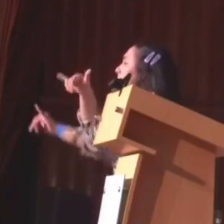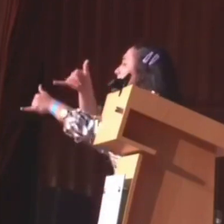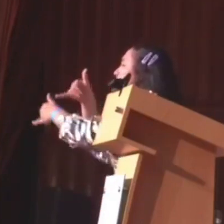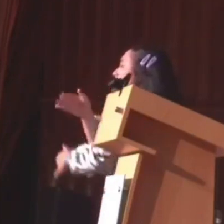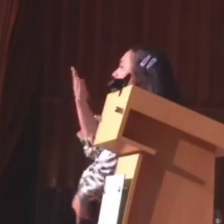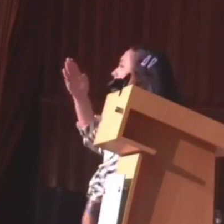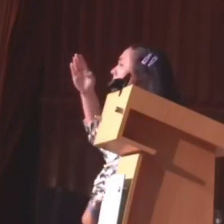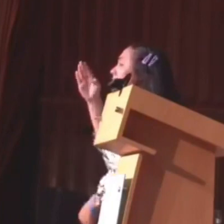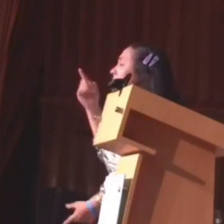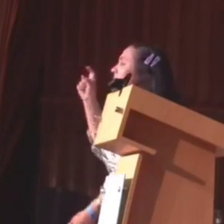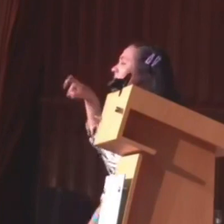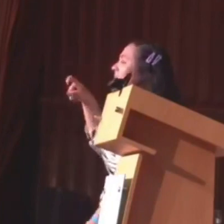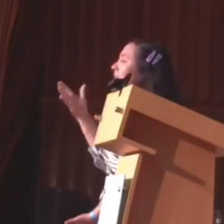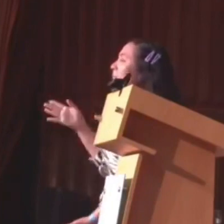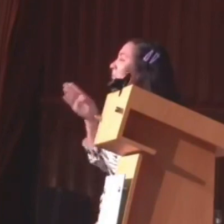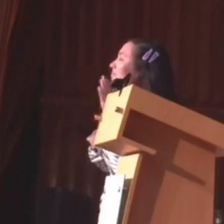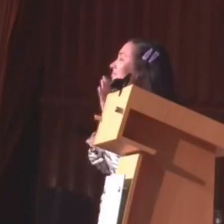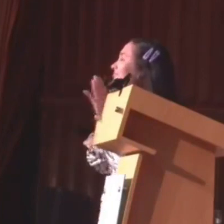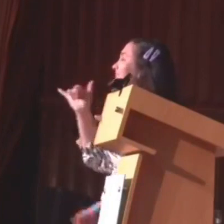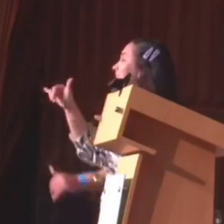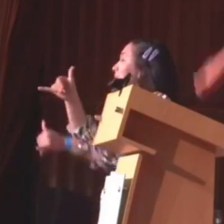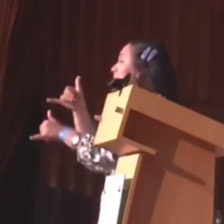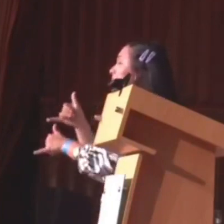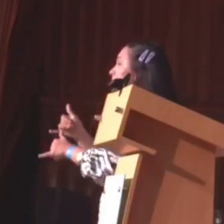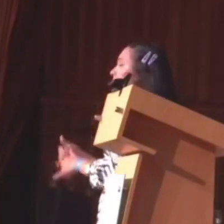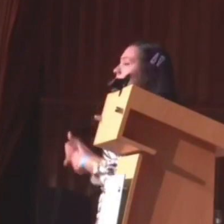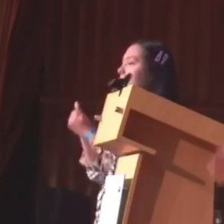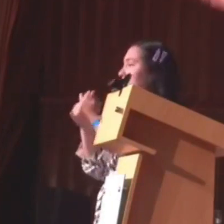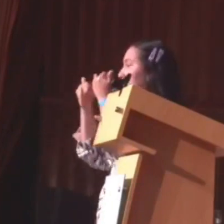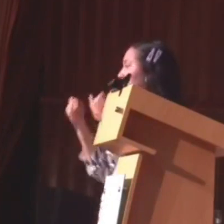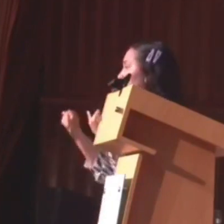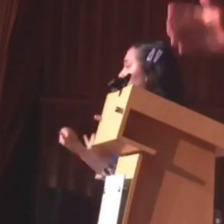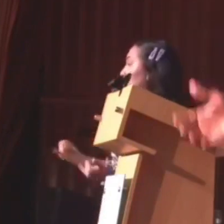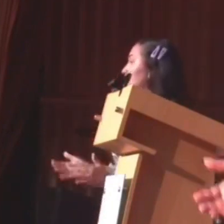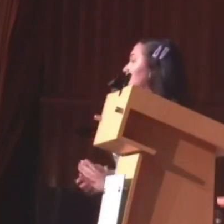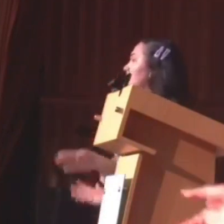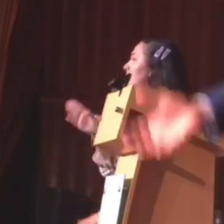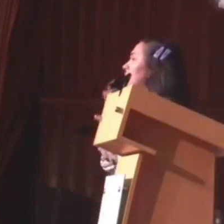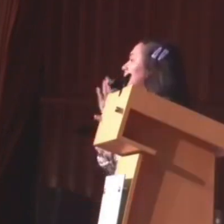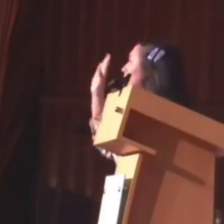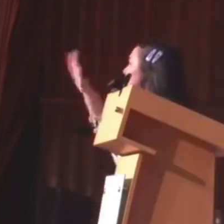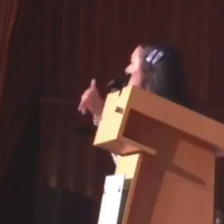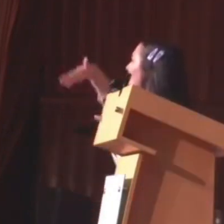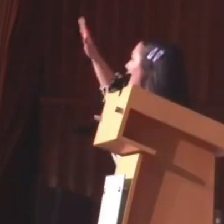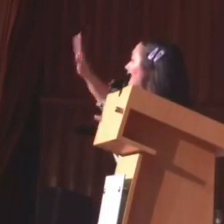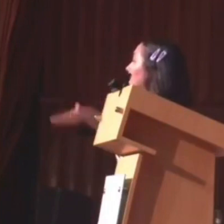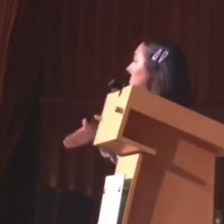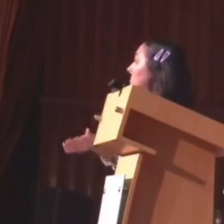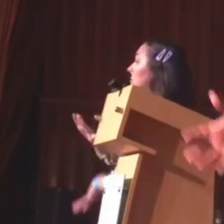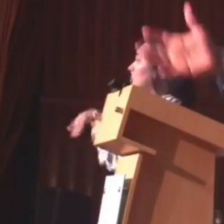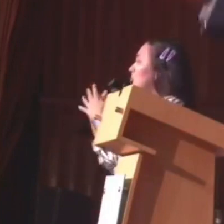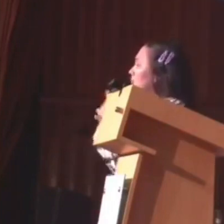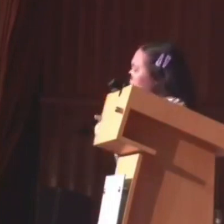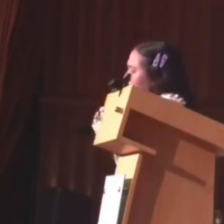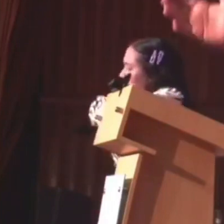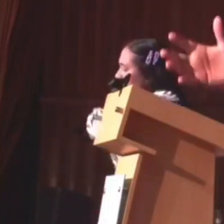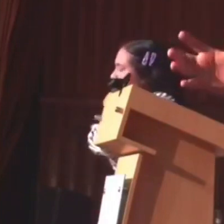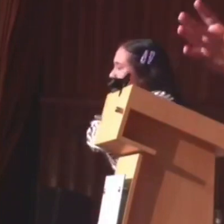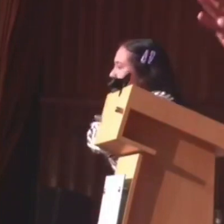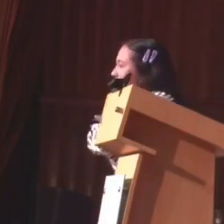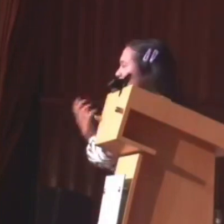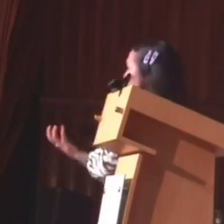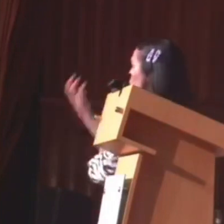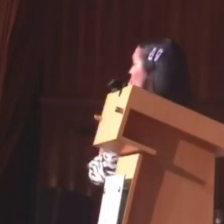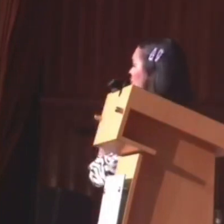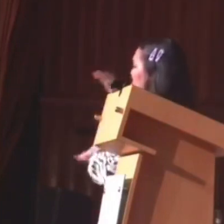necesitamos a alguien que cierre las puertas, que la abra, aquí estamos. Necesitamos pintar, subir las bancas. Las iglesias de antes tenían